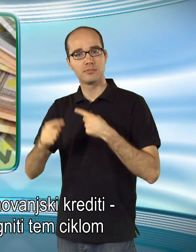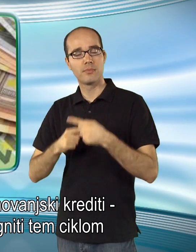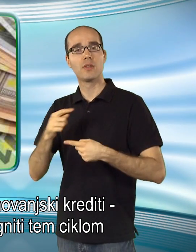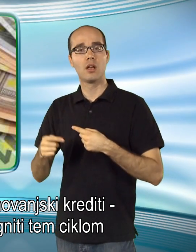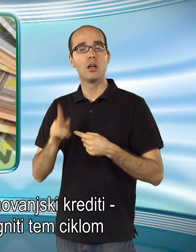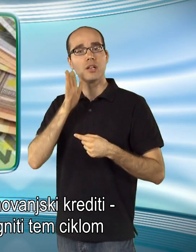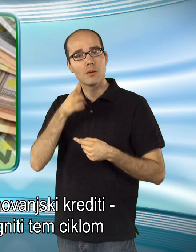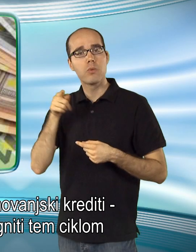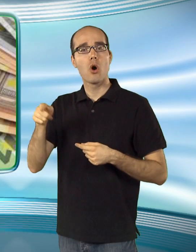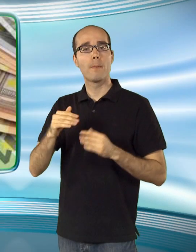po žepu.